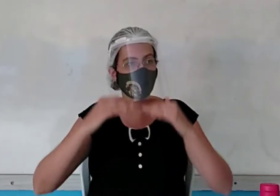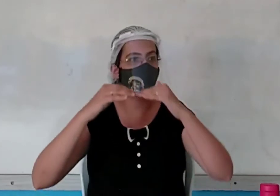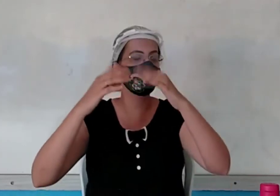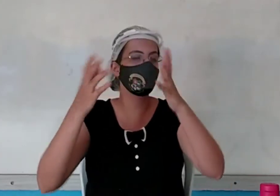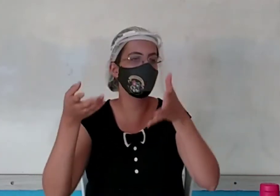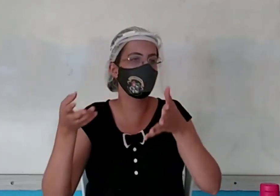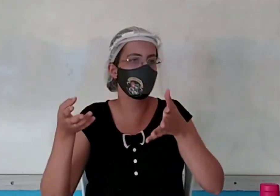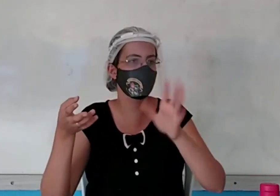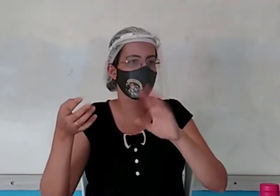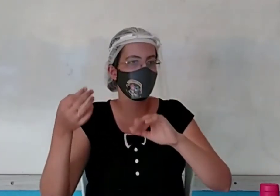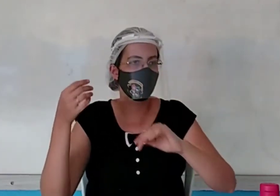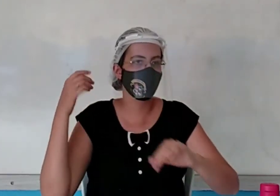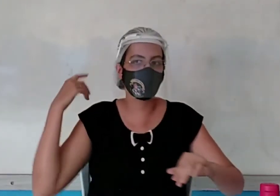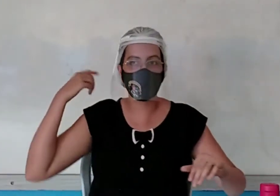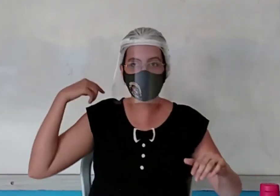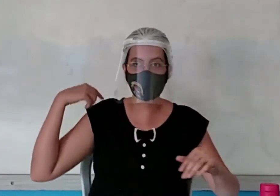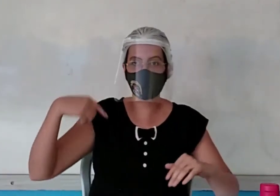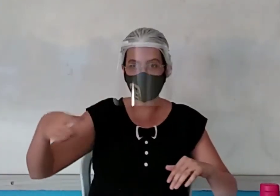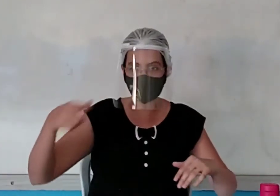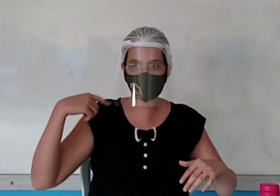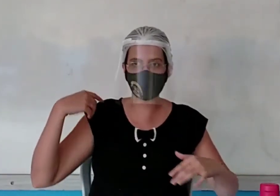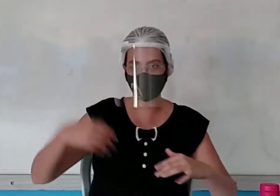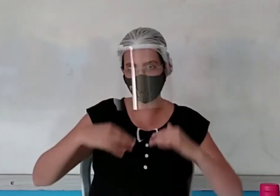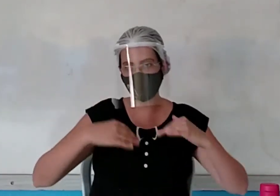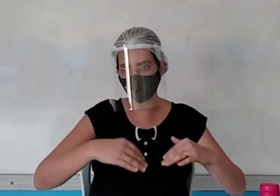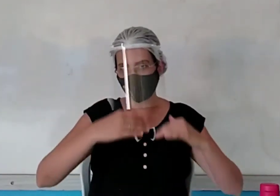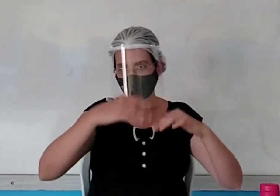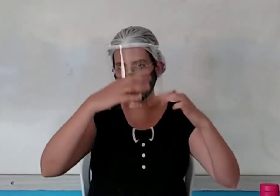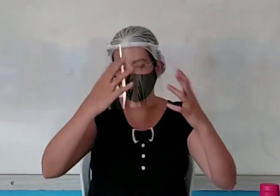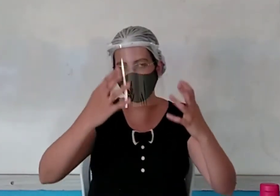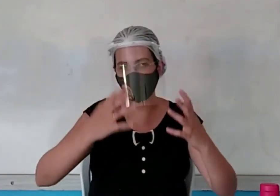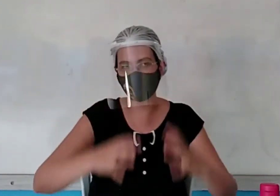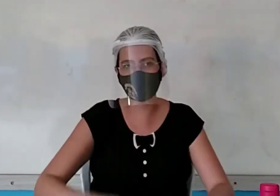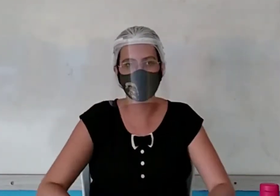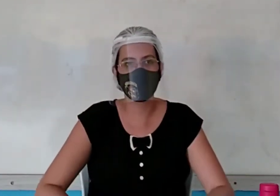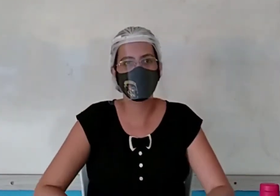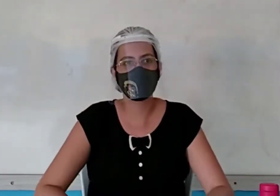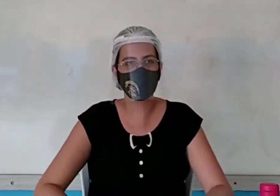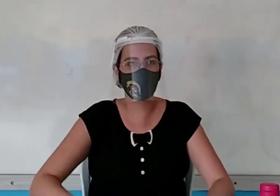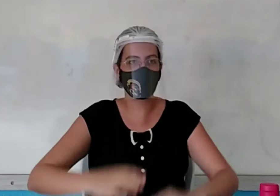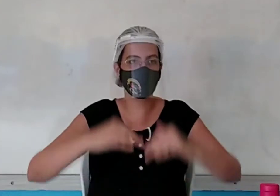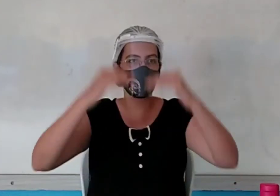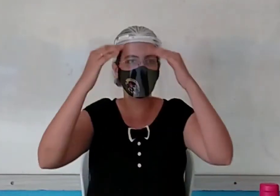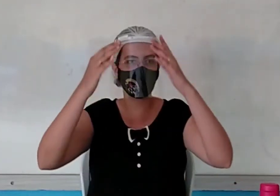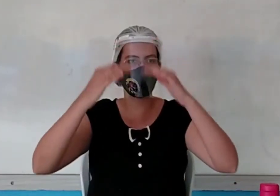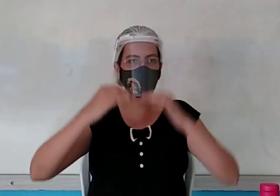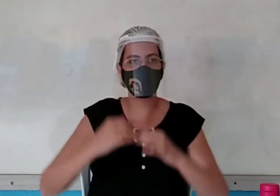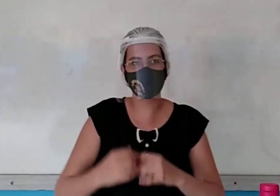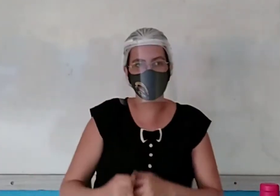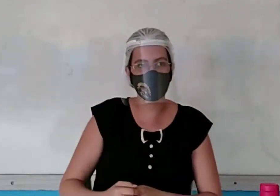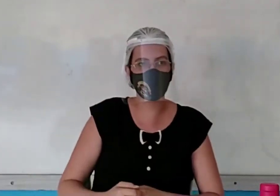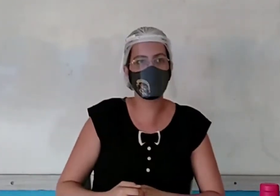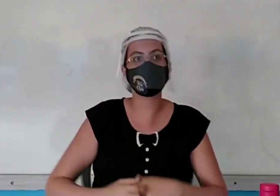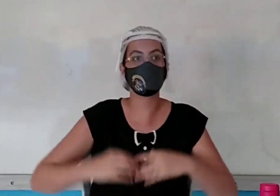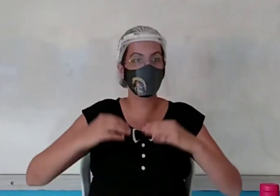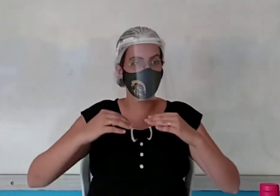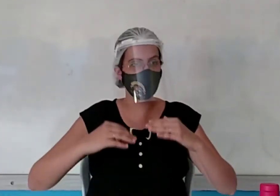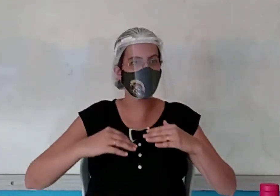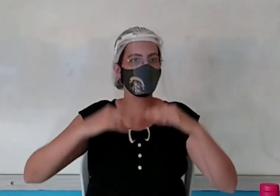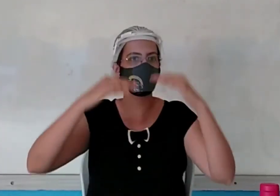tamanhos diferentes. Porque as casas estão em posições diferentes. Então, tem casa mais alta, tem casa mais baixa. Vai ter calçada